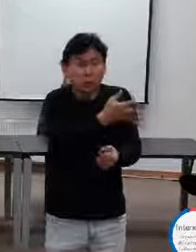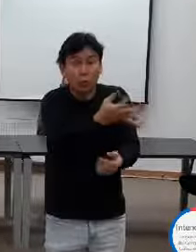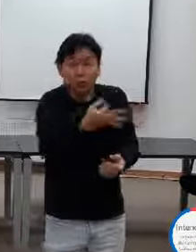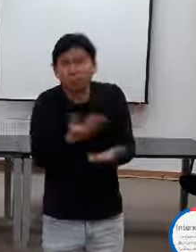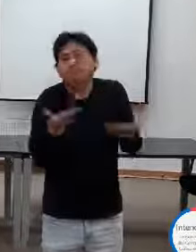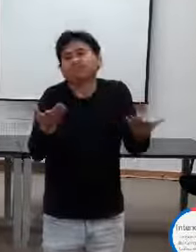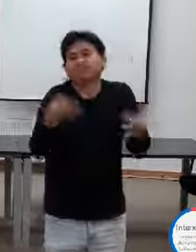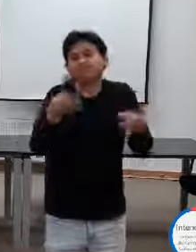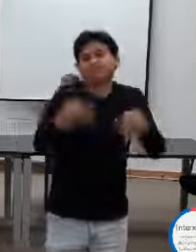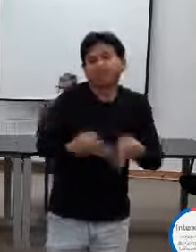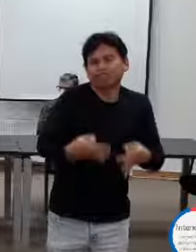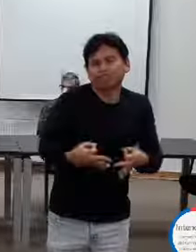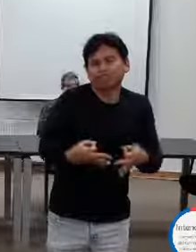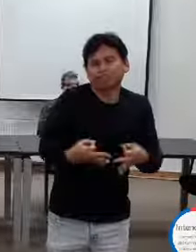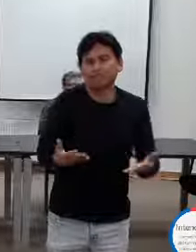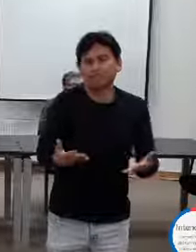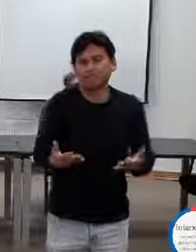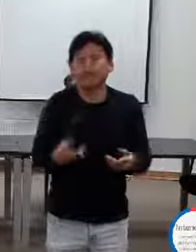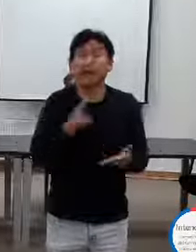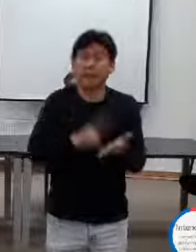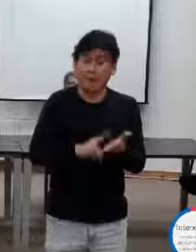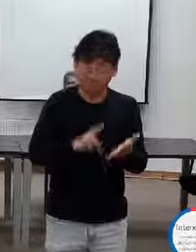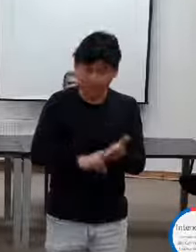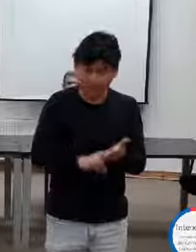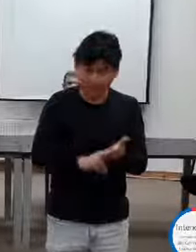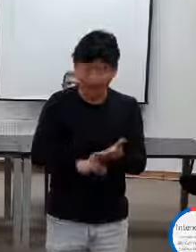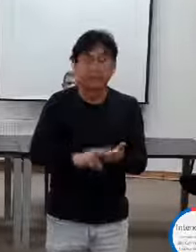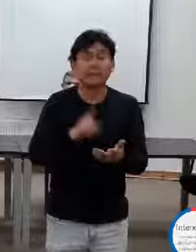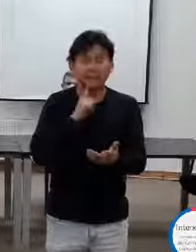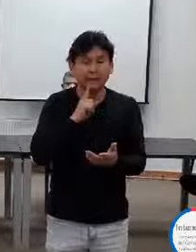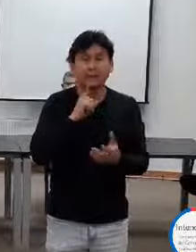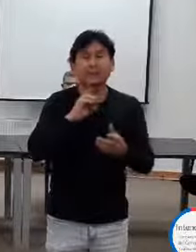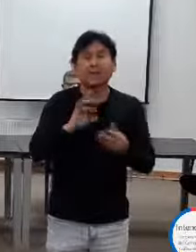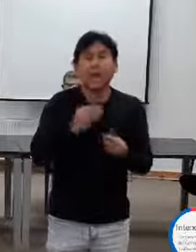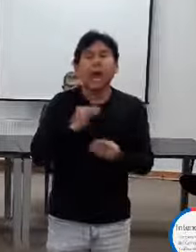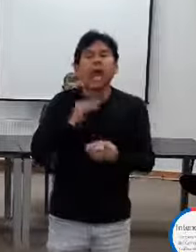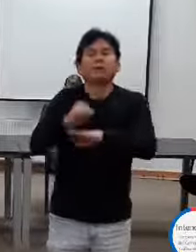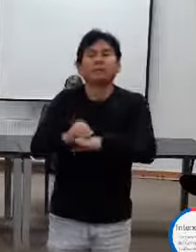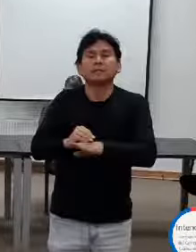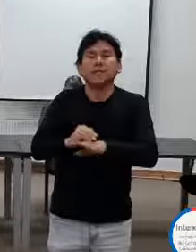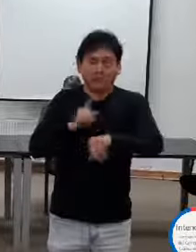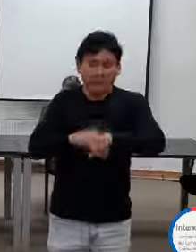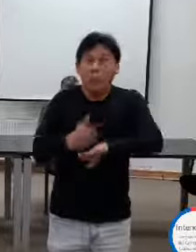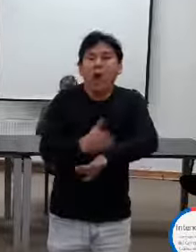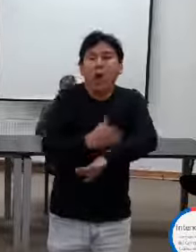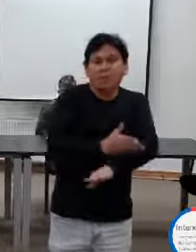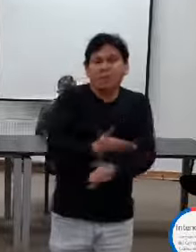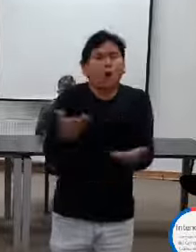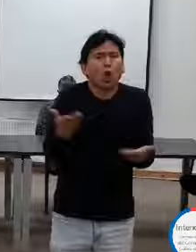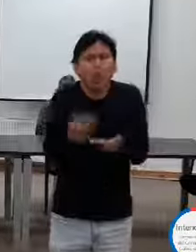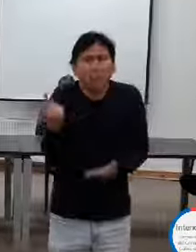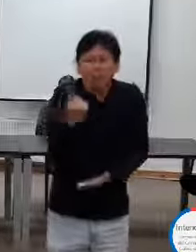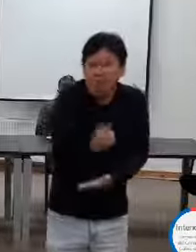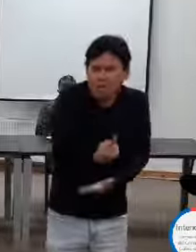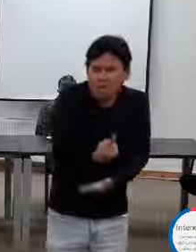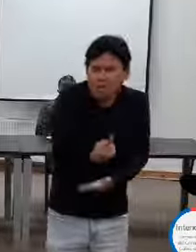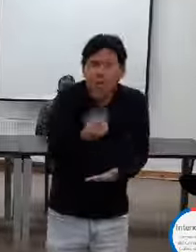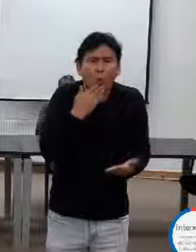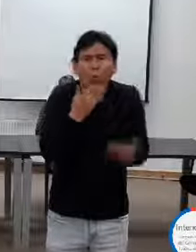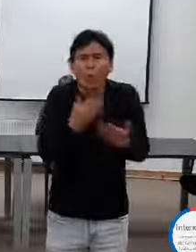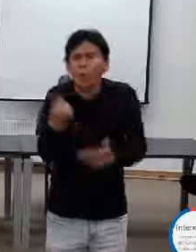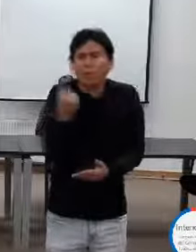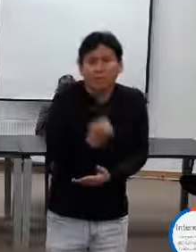dice, y la verdad es que tienen que comunicar a tiempo. ¿Cuándo vienen? ¿Cómo vienen? ¿Por qué? Porque